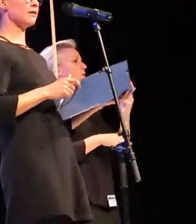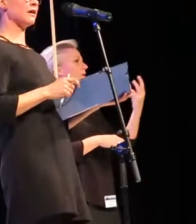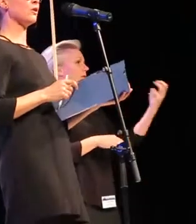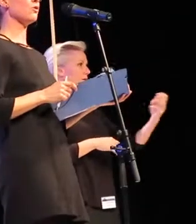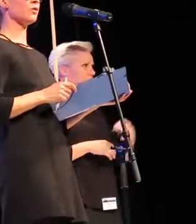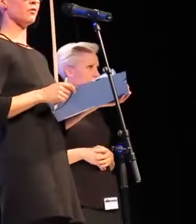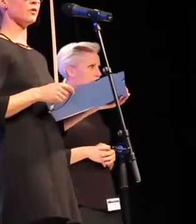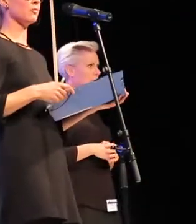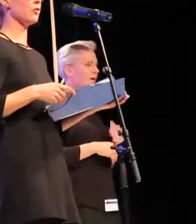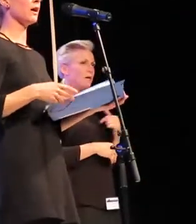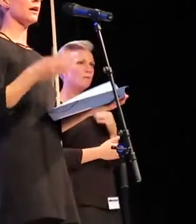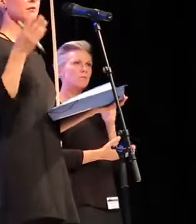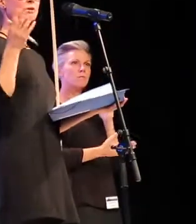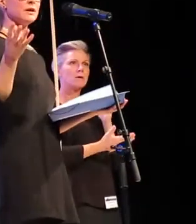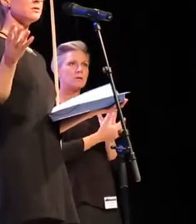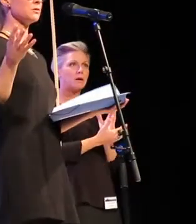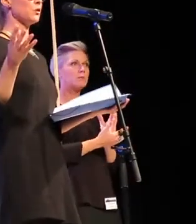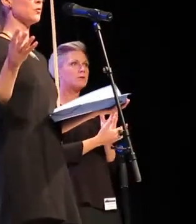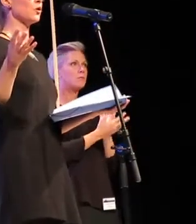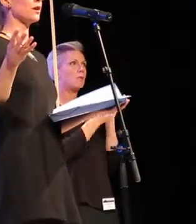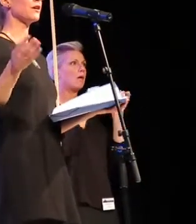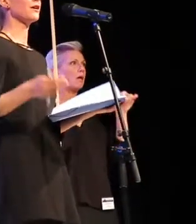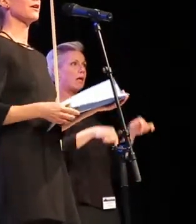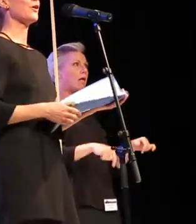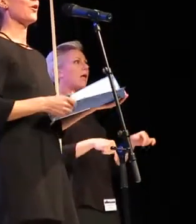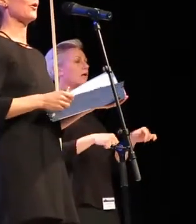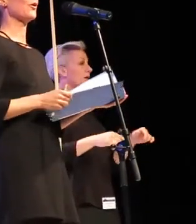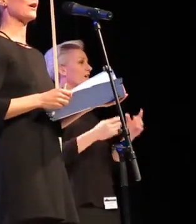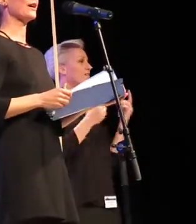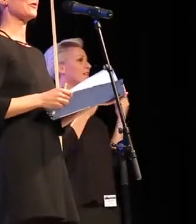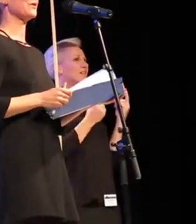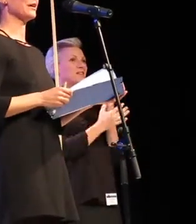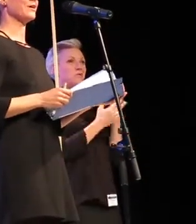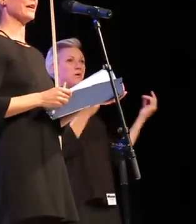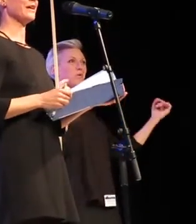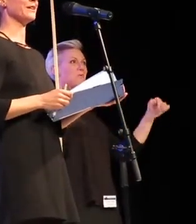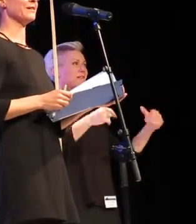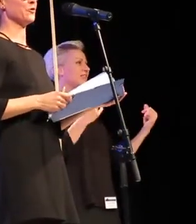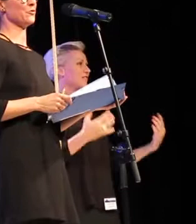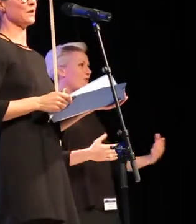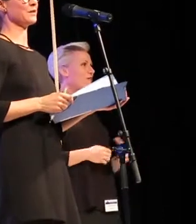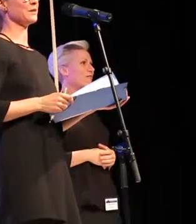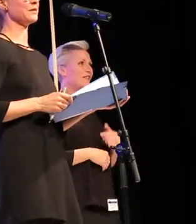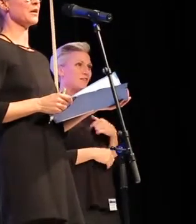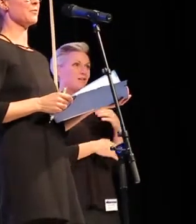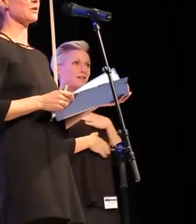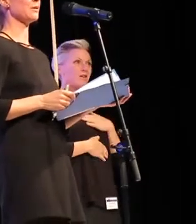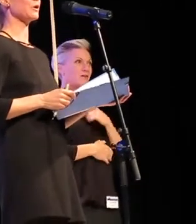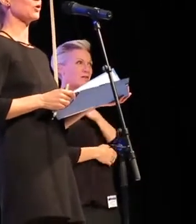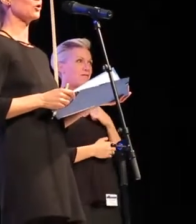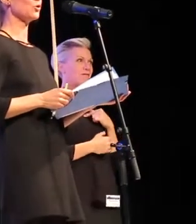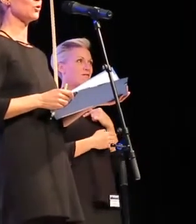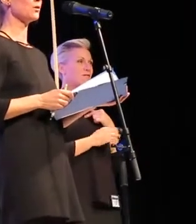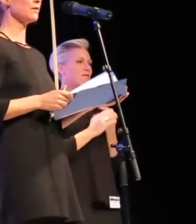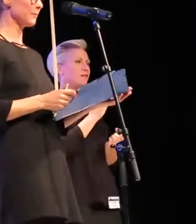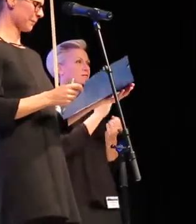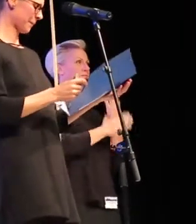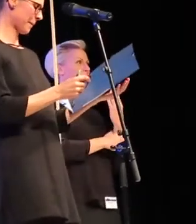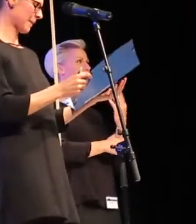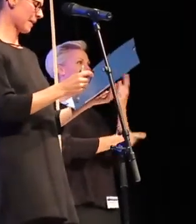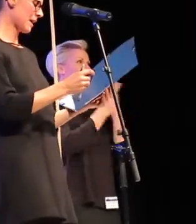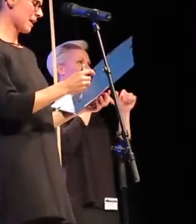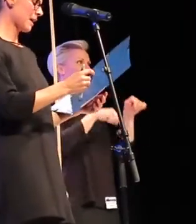Jag är jätteglad över att så många här, det är fantastiskt mycket folk här. Och att vi arrangerar den här konferensen tillsammans med